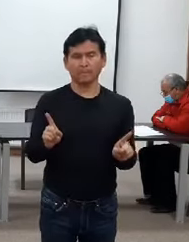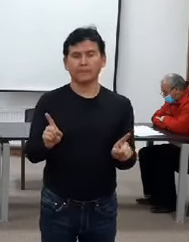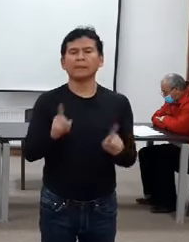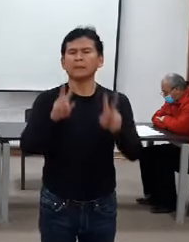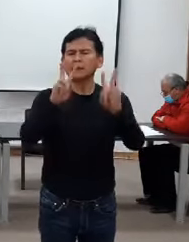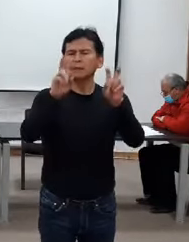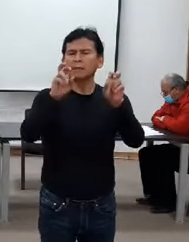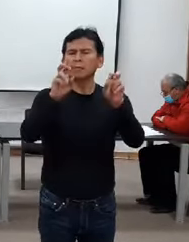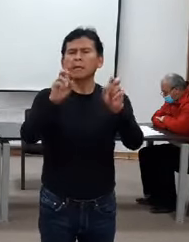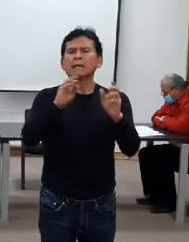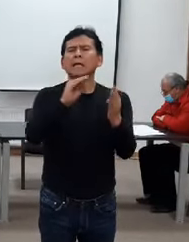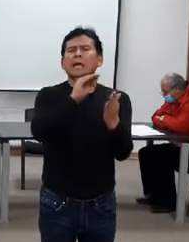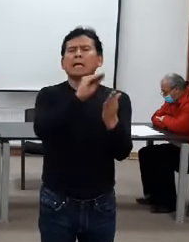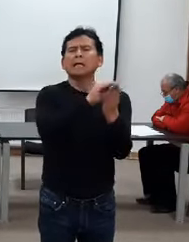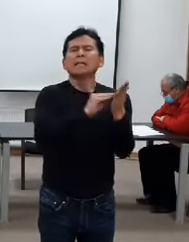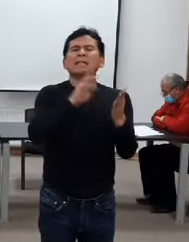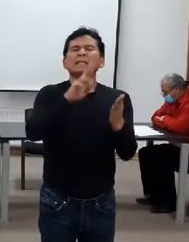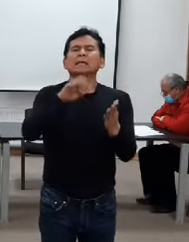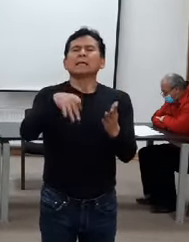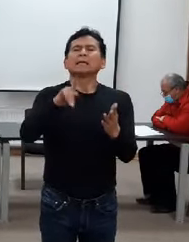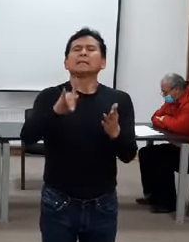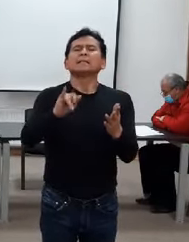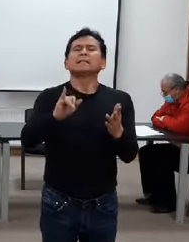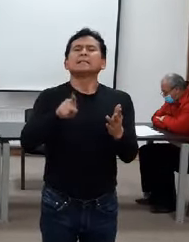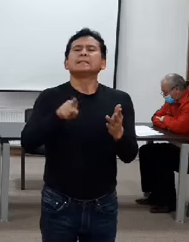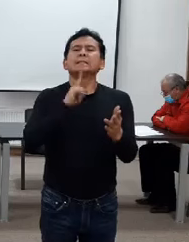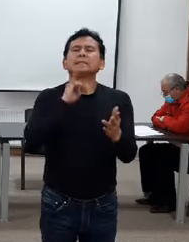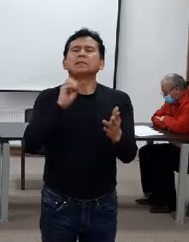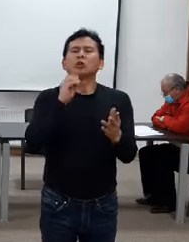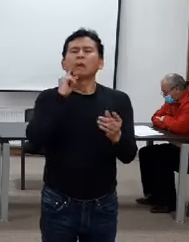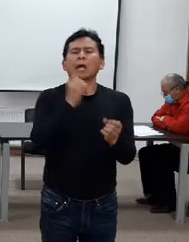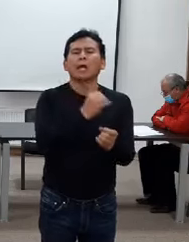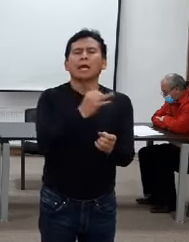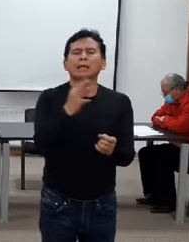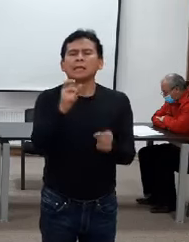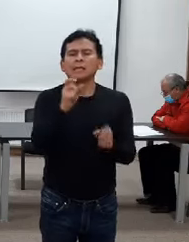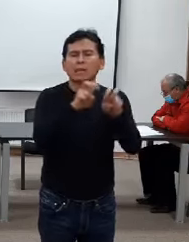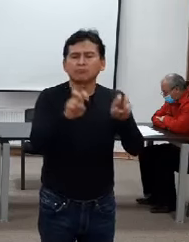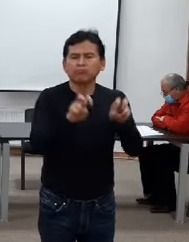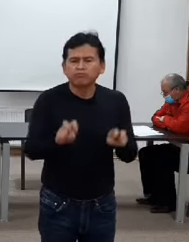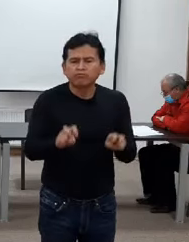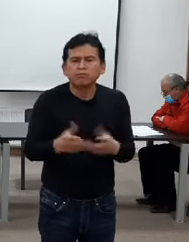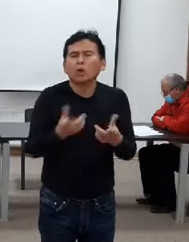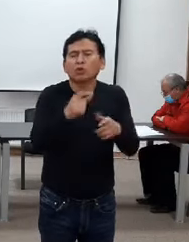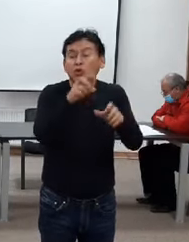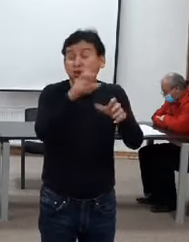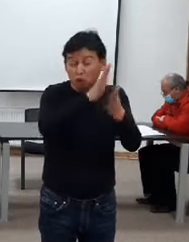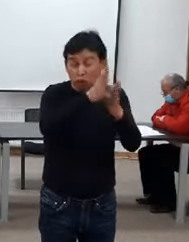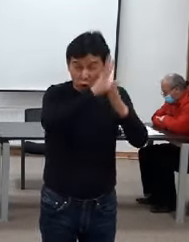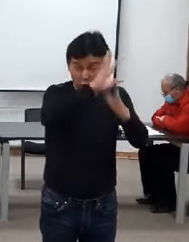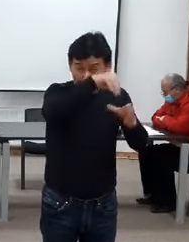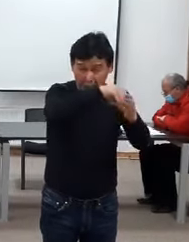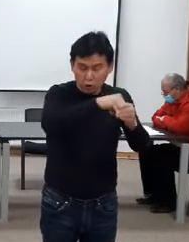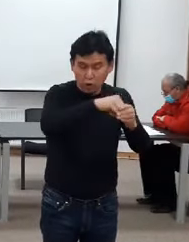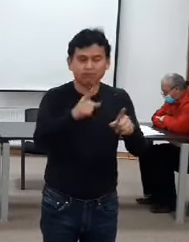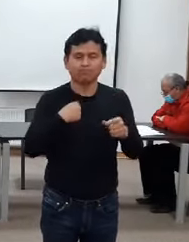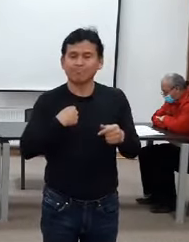colocarle requisitos a las líneas aéreas para efectos de cantidad, de forma, de disposición de pasajeros al interior, no